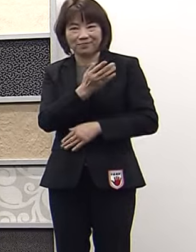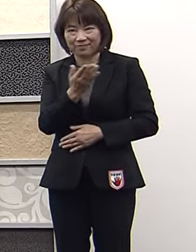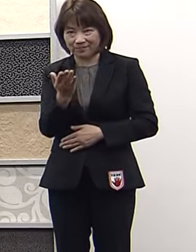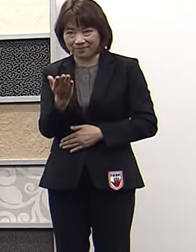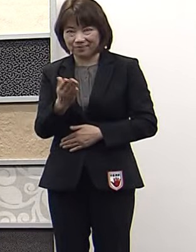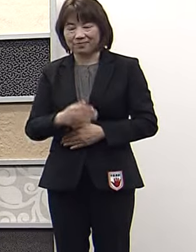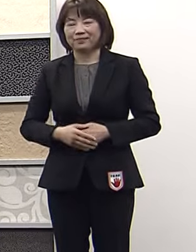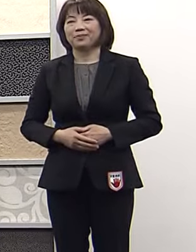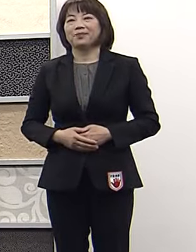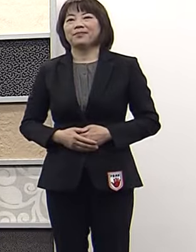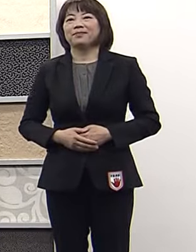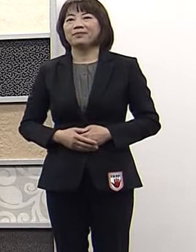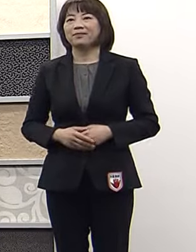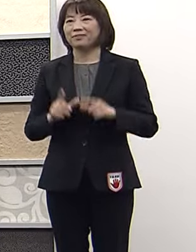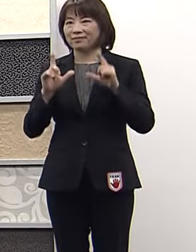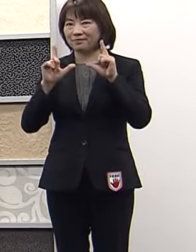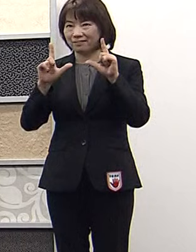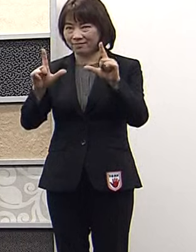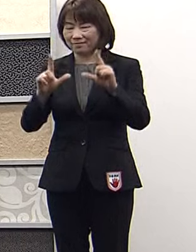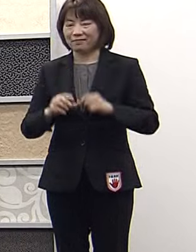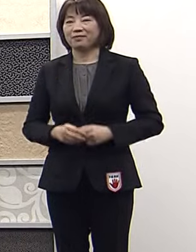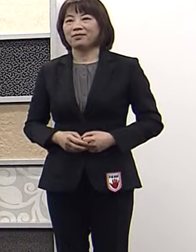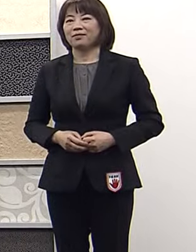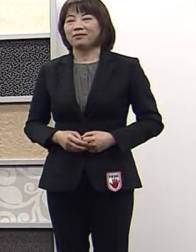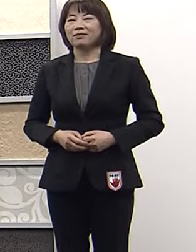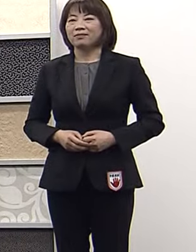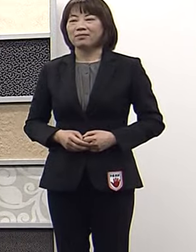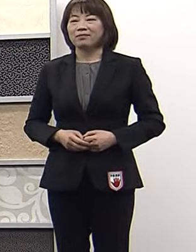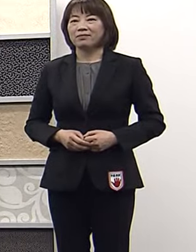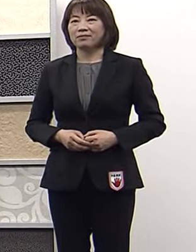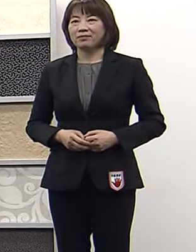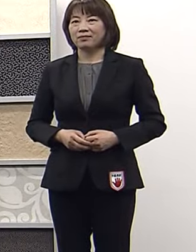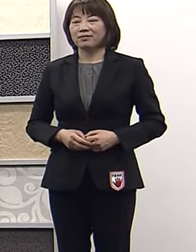。 はい、まず基本はですね、その、